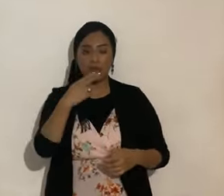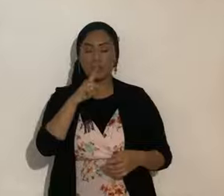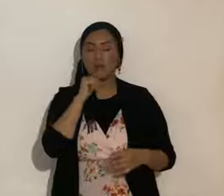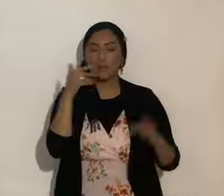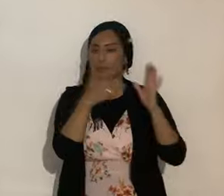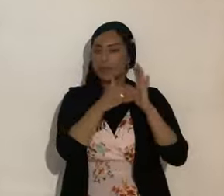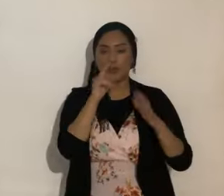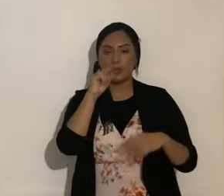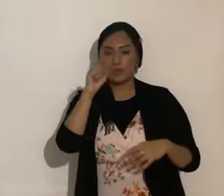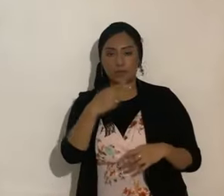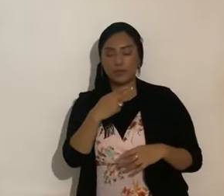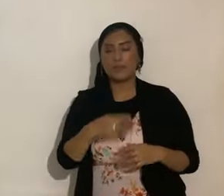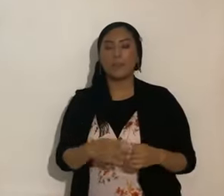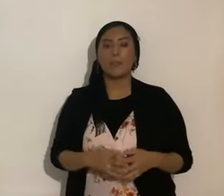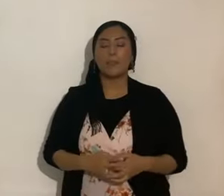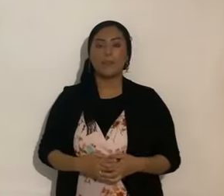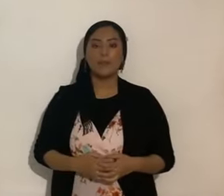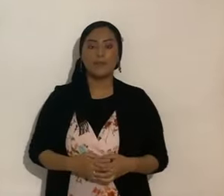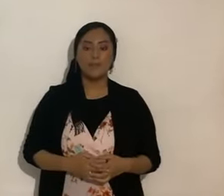Torah. Y sin duda,